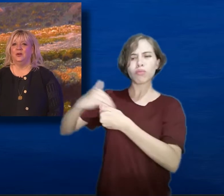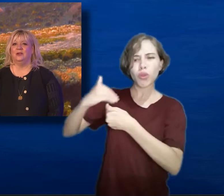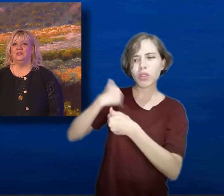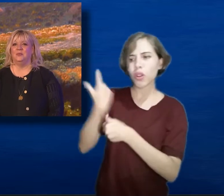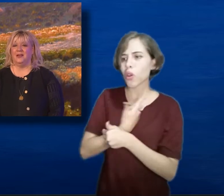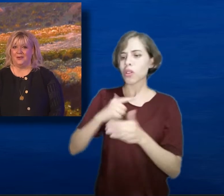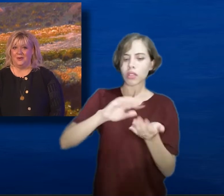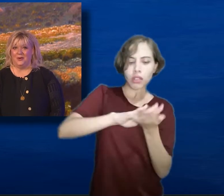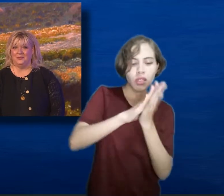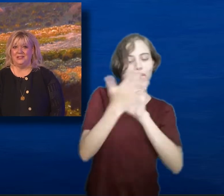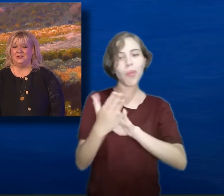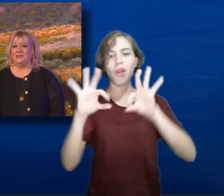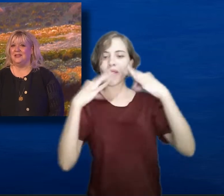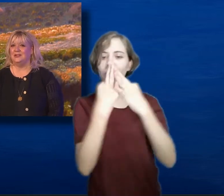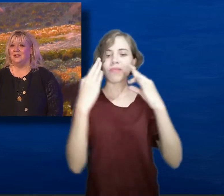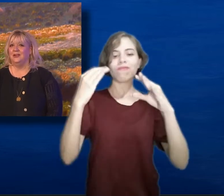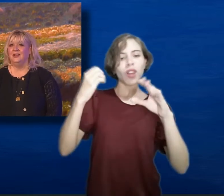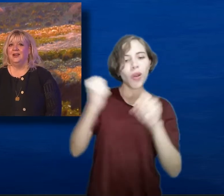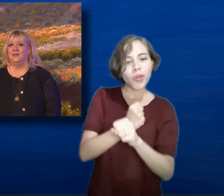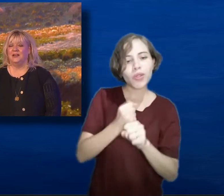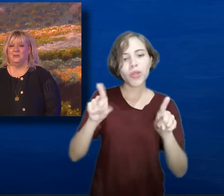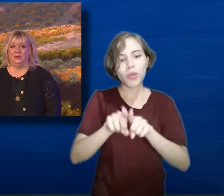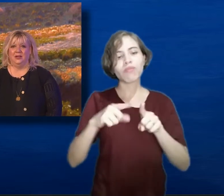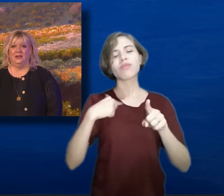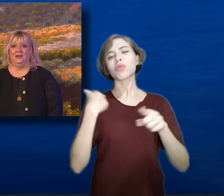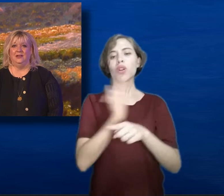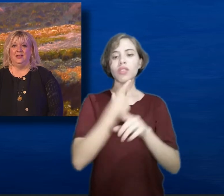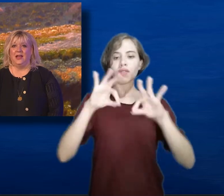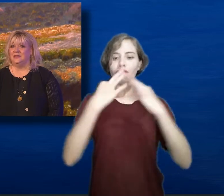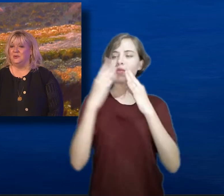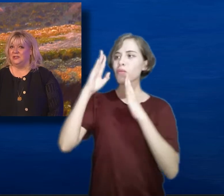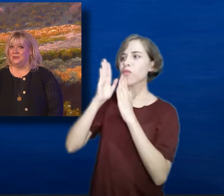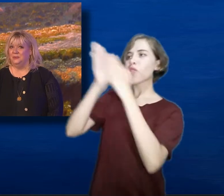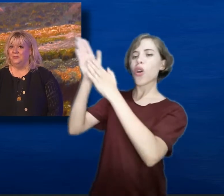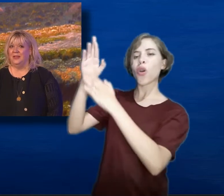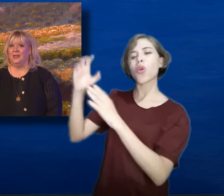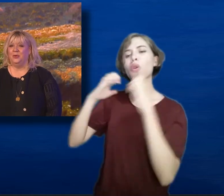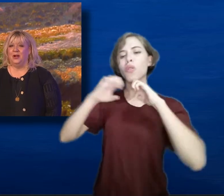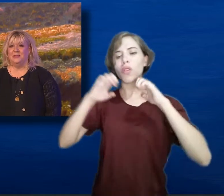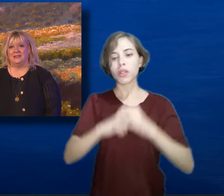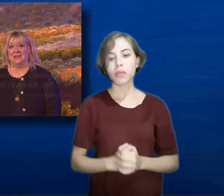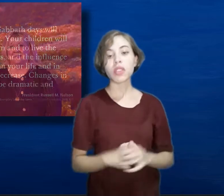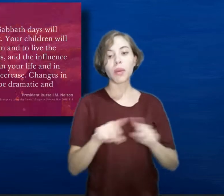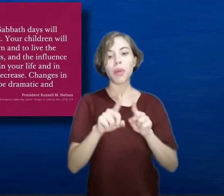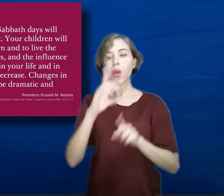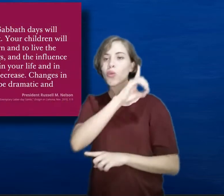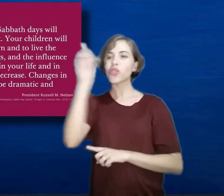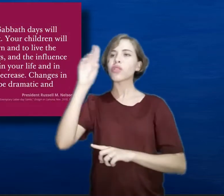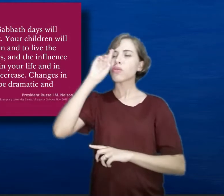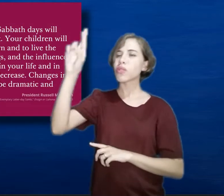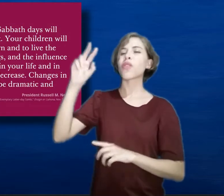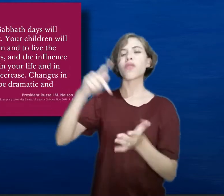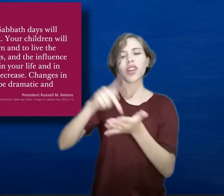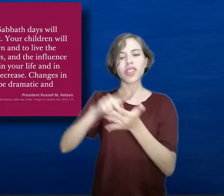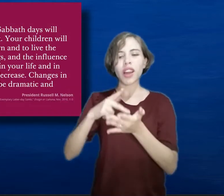nos desafiou a trabalhar diligentemente para transformar nosso lar em um centro de aprendizado do Evangelho. E ao